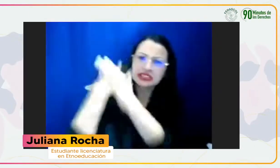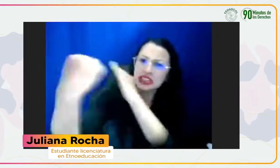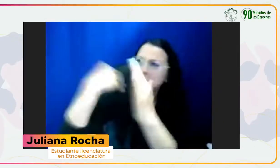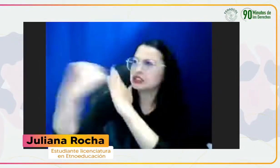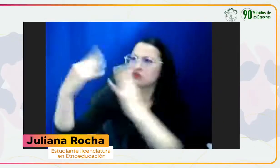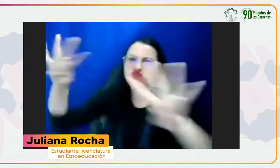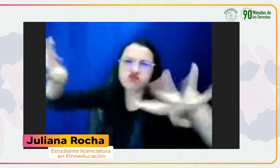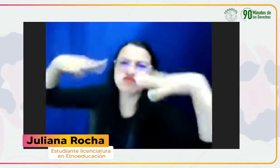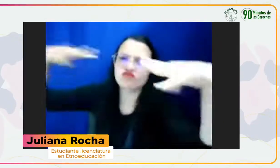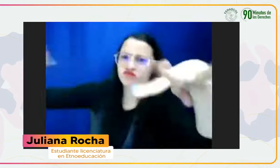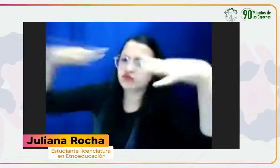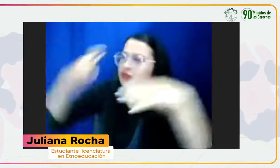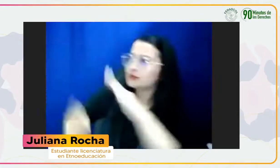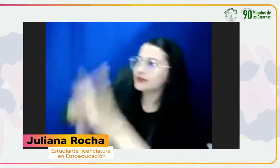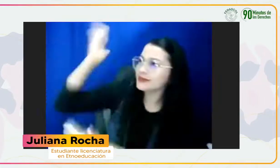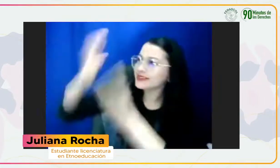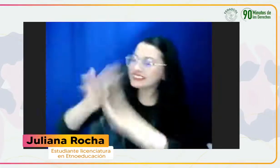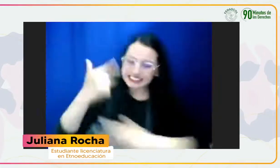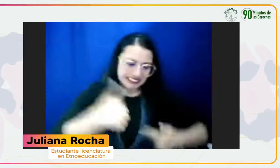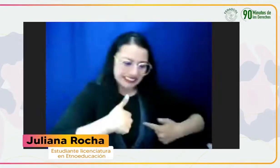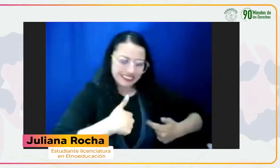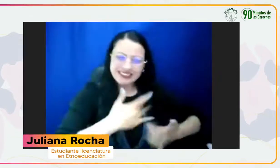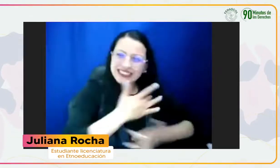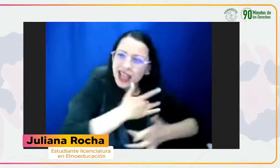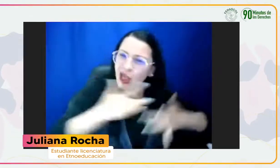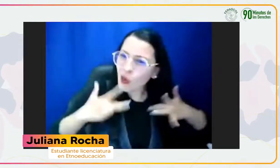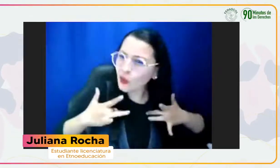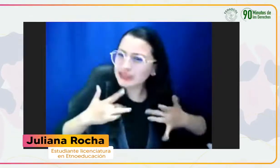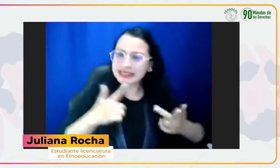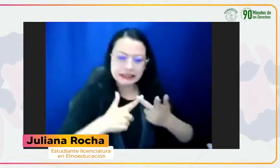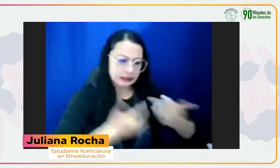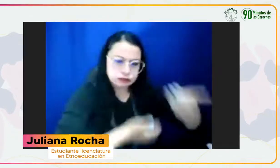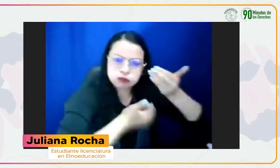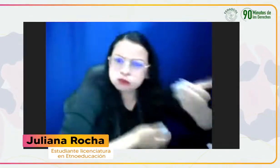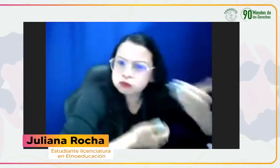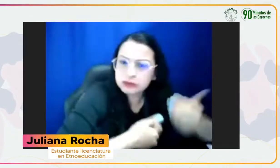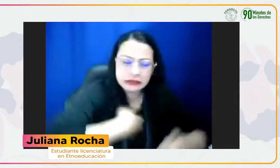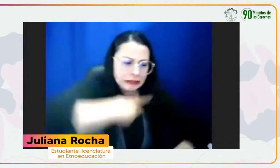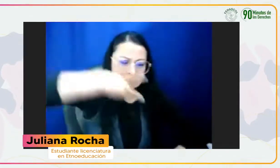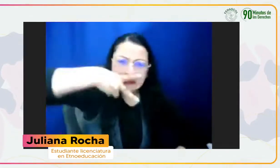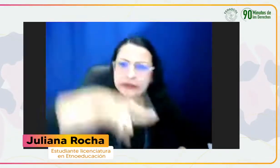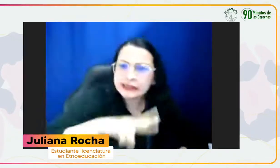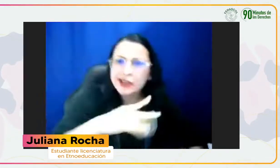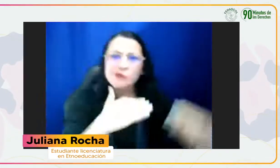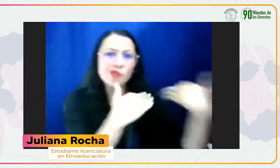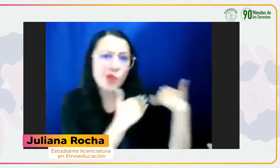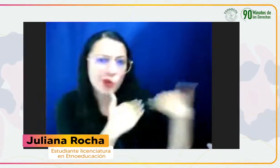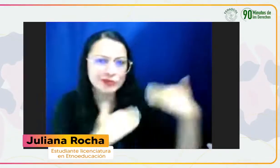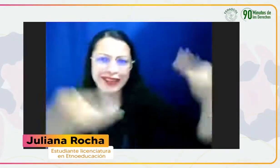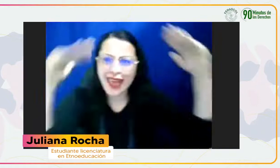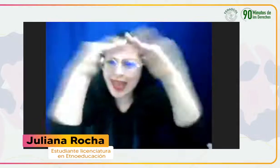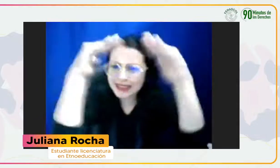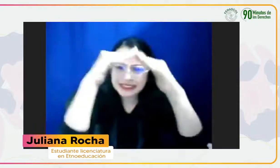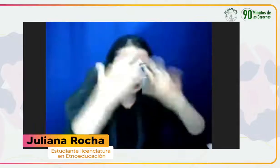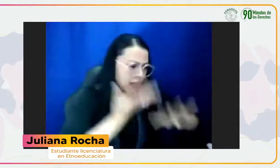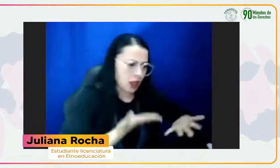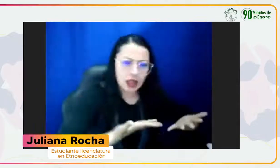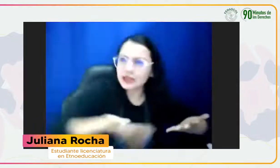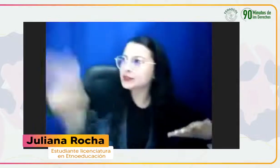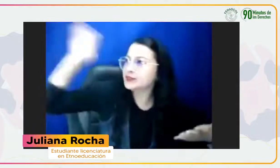su espacio, puede seguir saliendo. Y la mujer con su bebé, tiene un hijo, queda